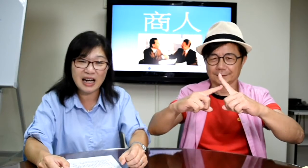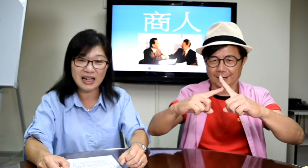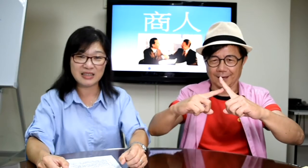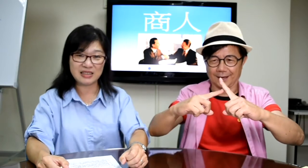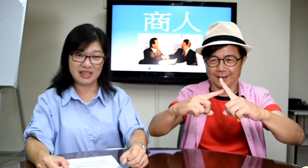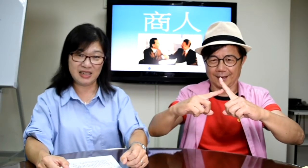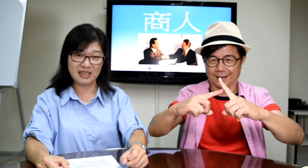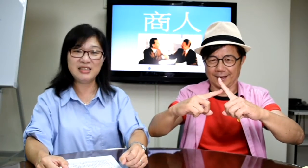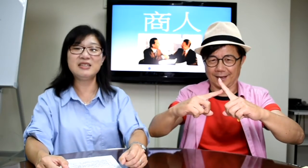商人，